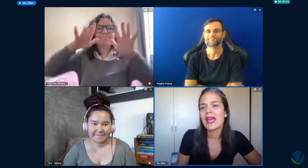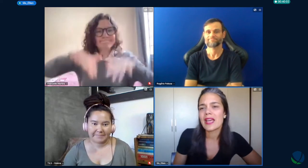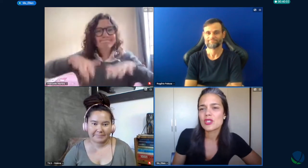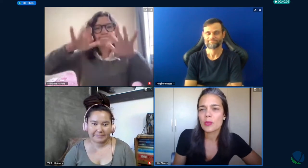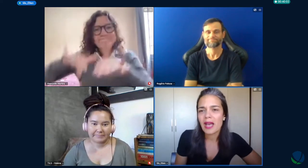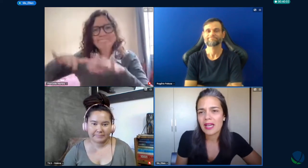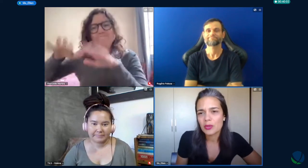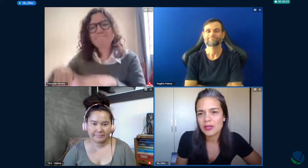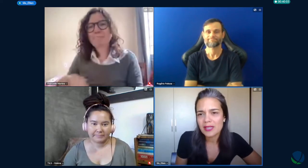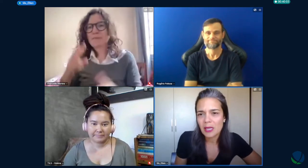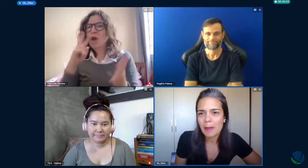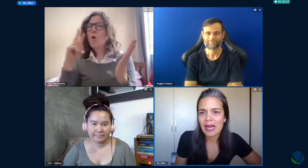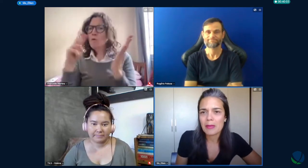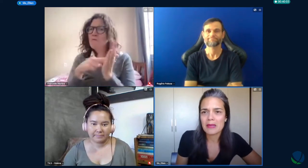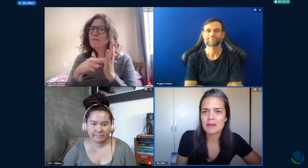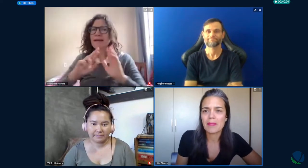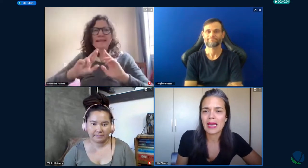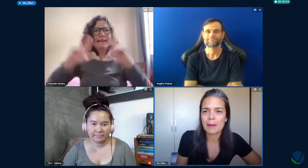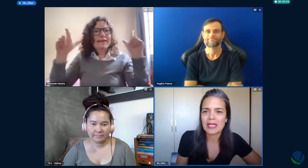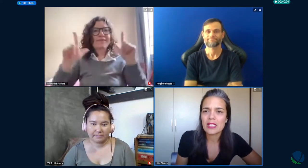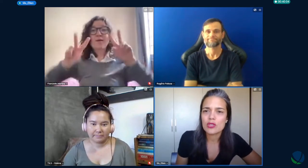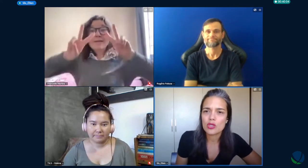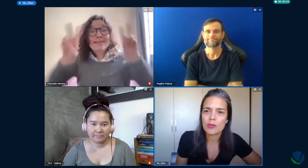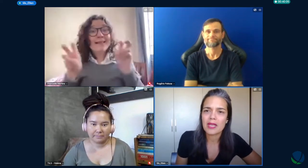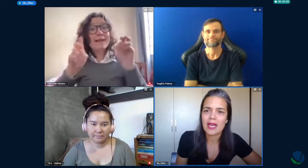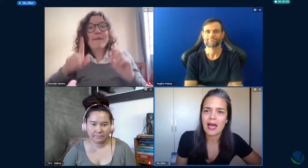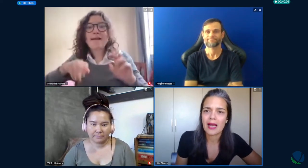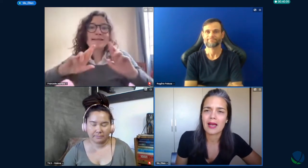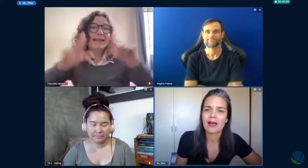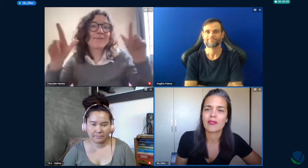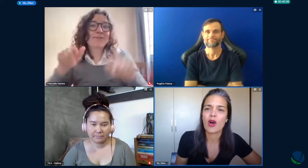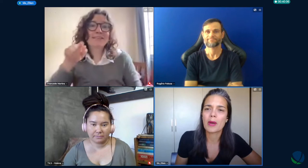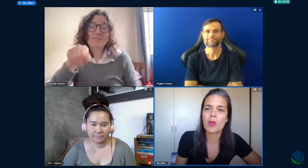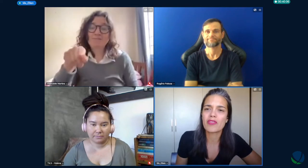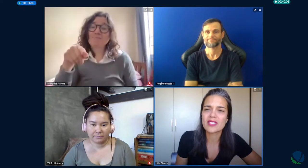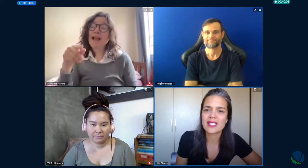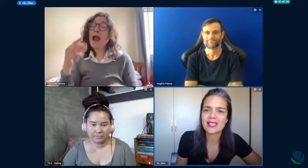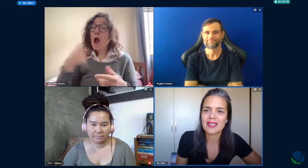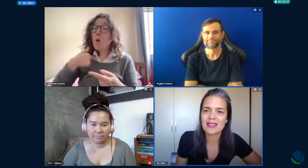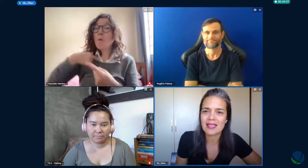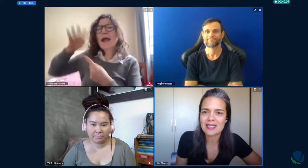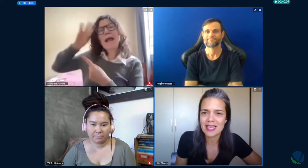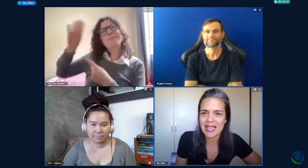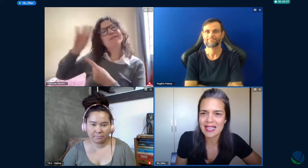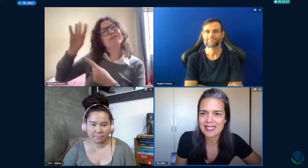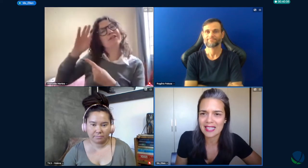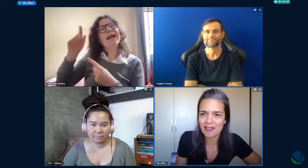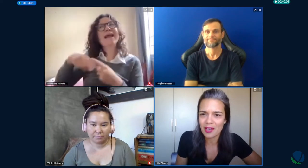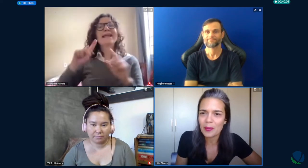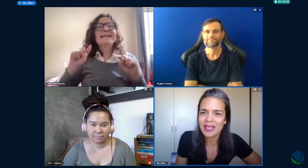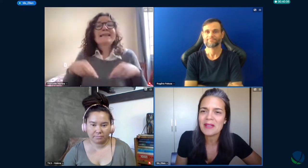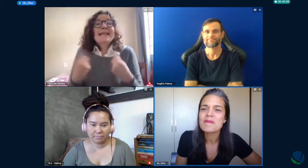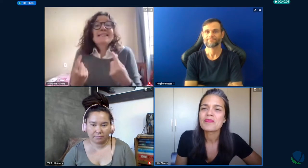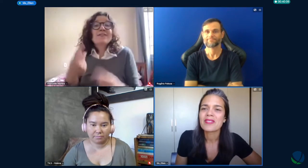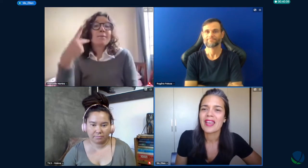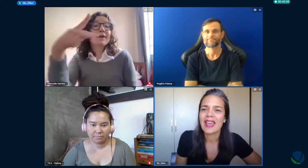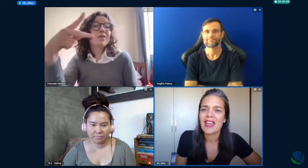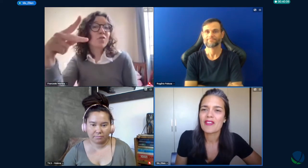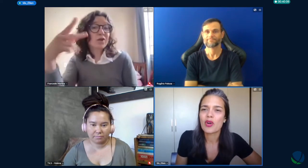trabalho sobre a área do DETRAN. Parabenizo sobre a forma como você escreveu,